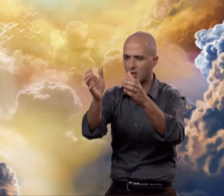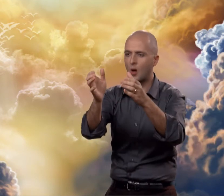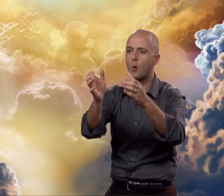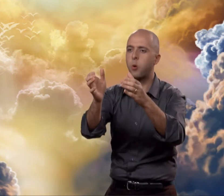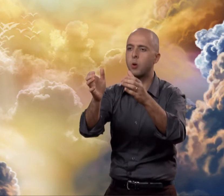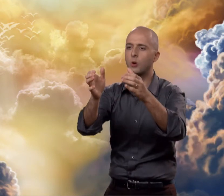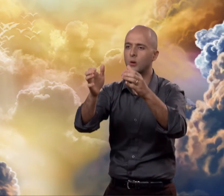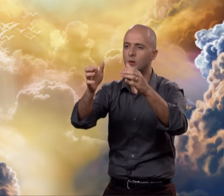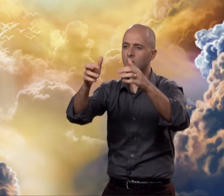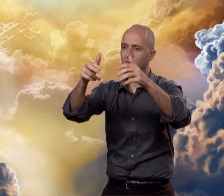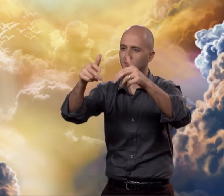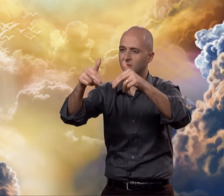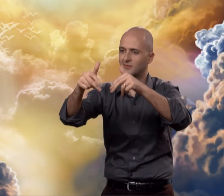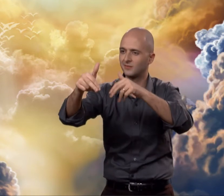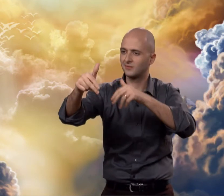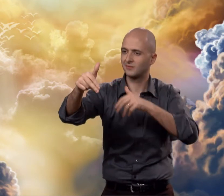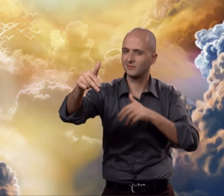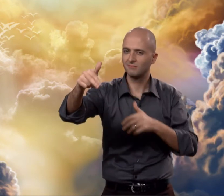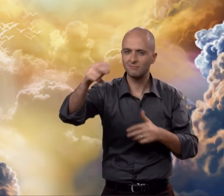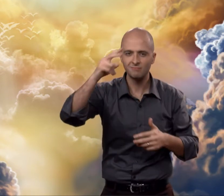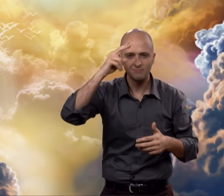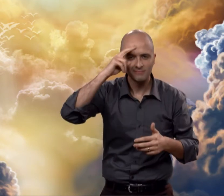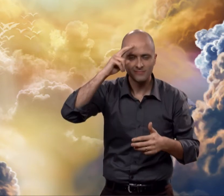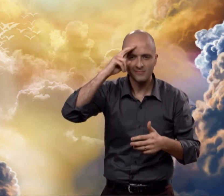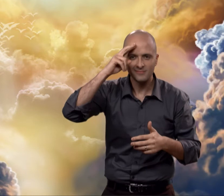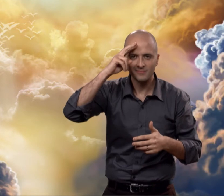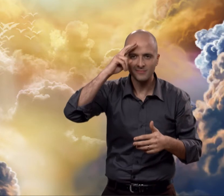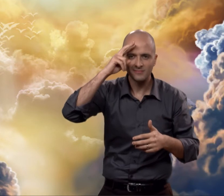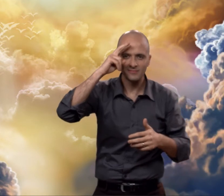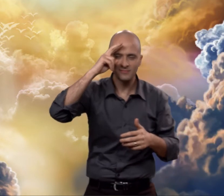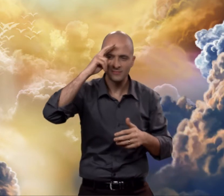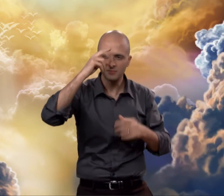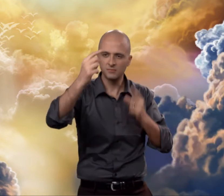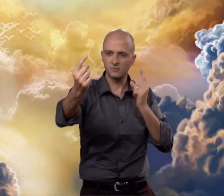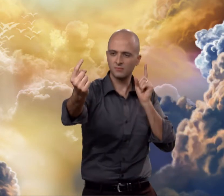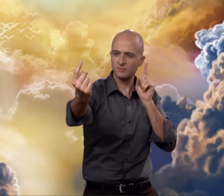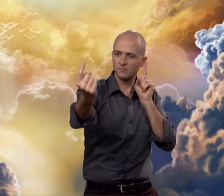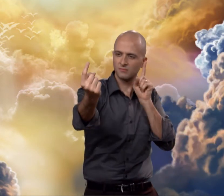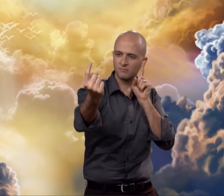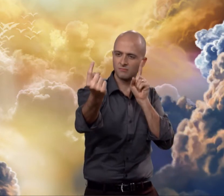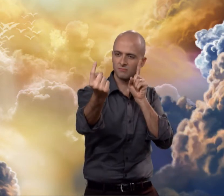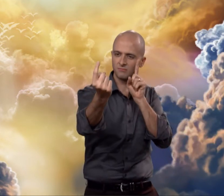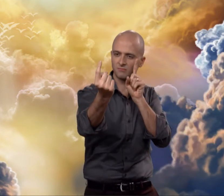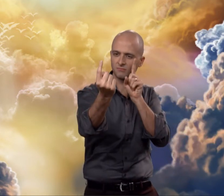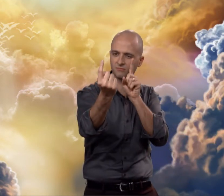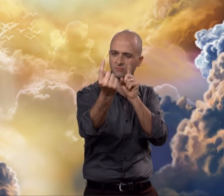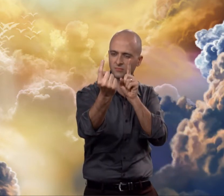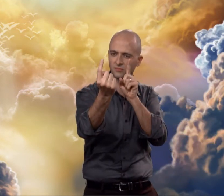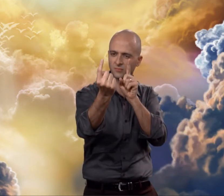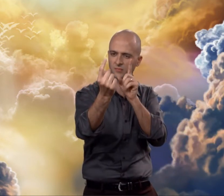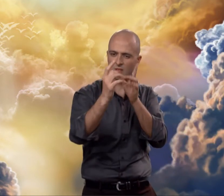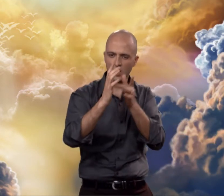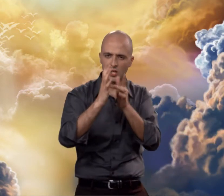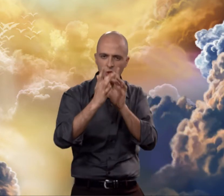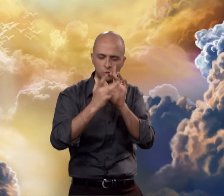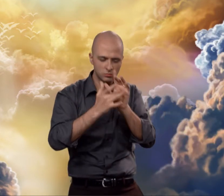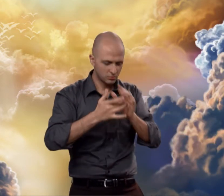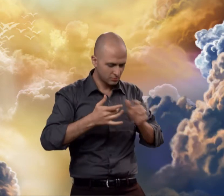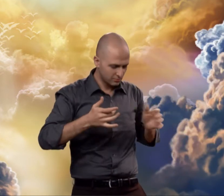do céu ecoa o cântico de triunfo. Digno é o Cordeiro que foi morto. A família de Adão lança